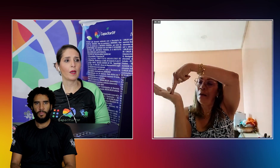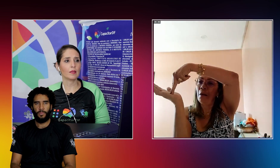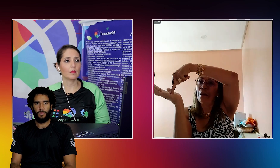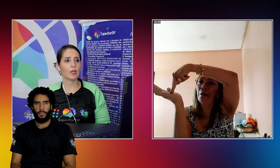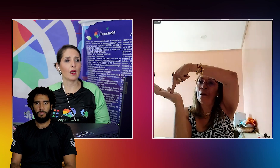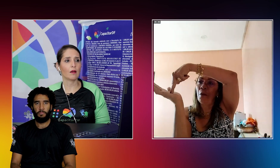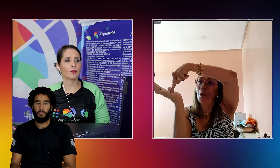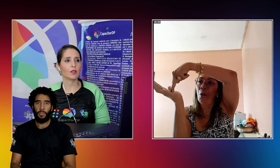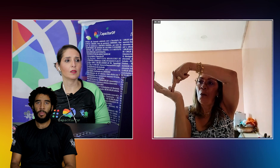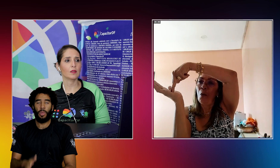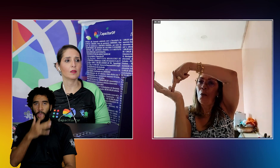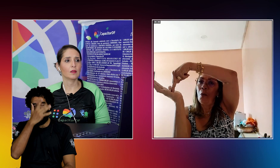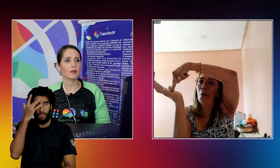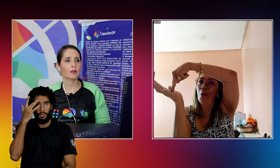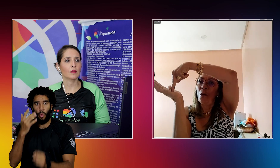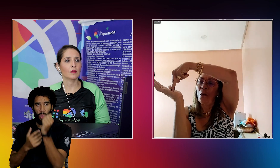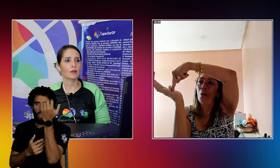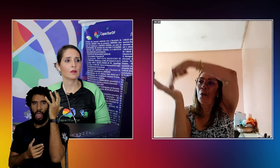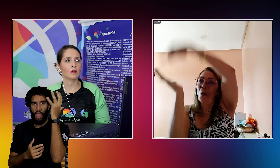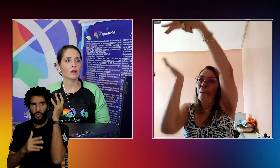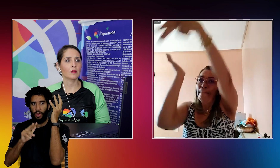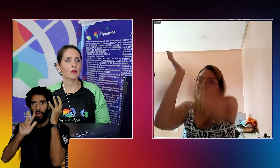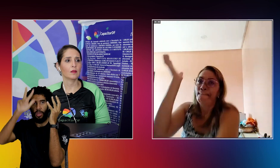Ficou em pé em cima da árvore.